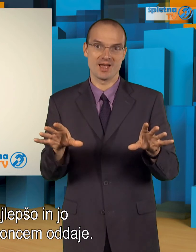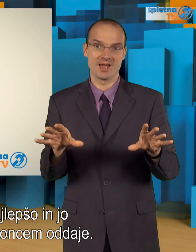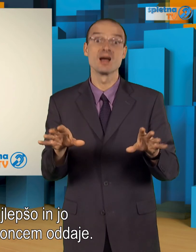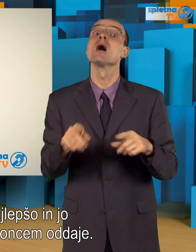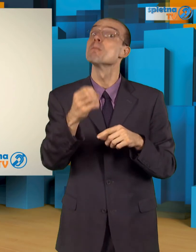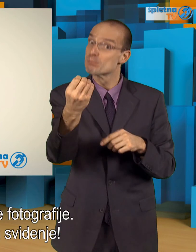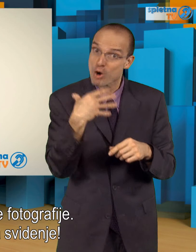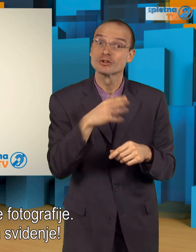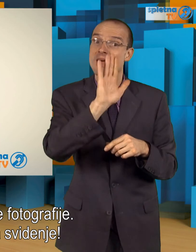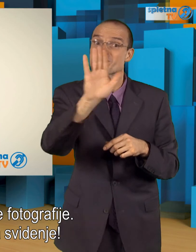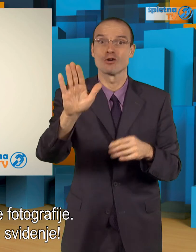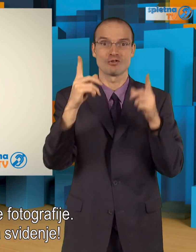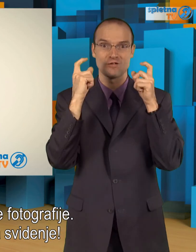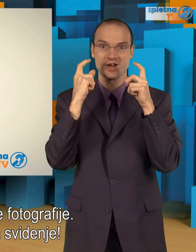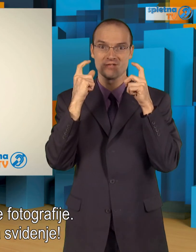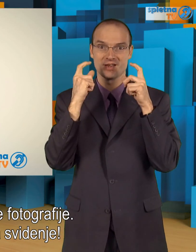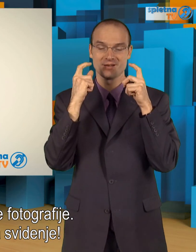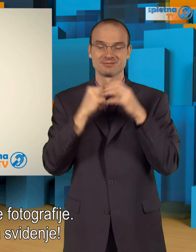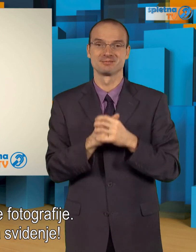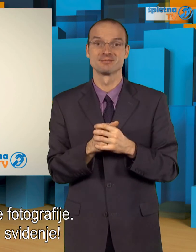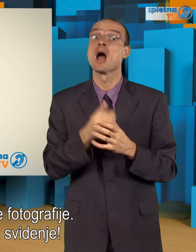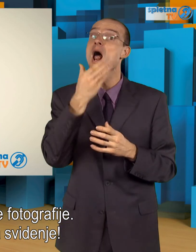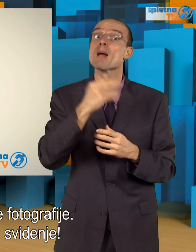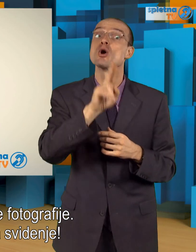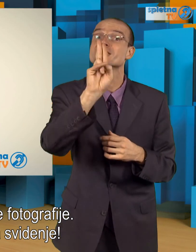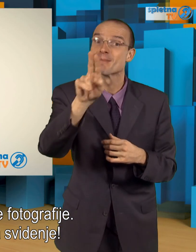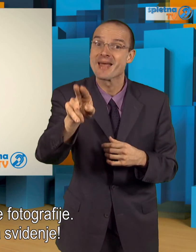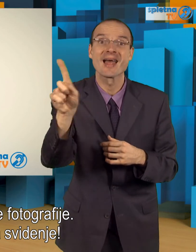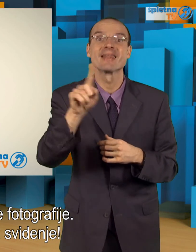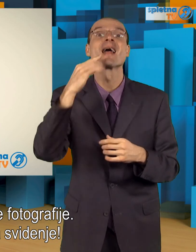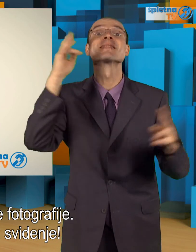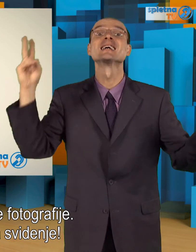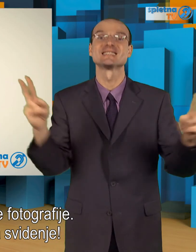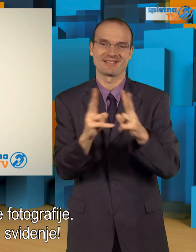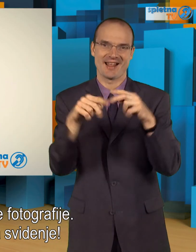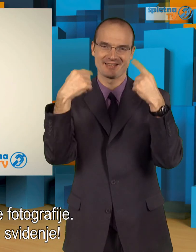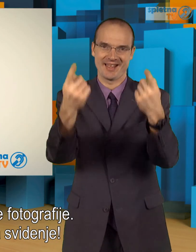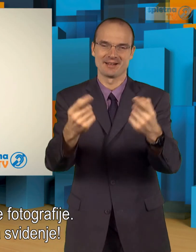oddaje. Pošljite nam torej vaše fotografije. Lepo se imejte in nasvidenje.